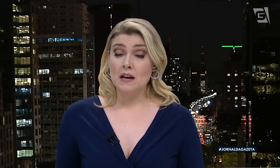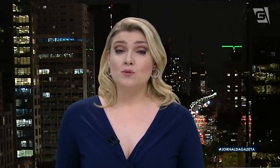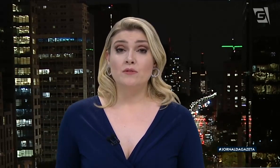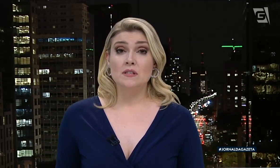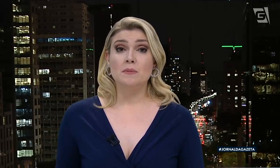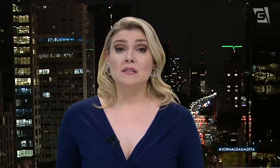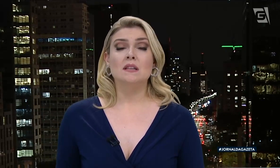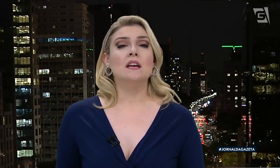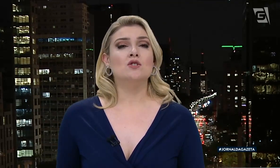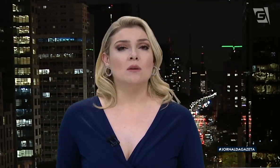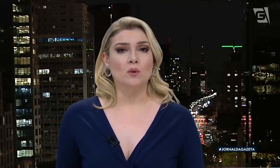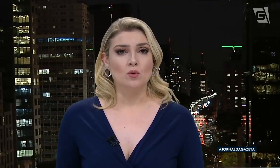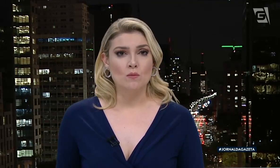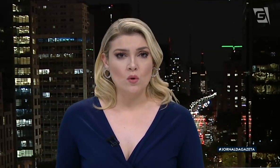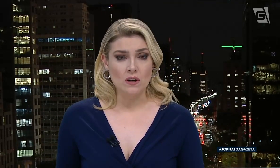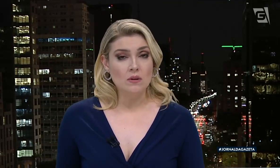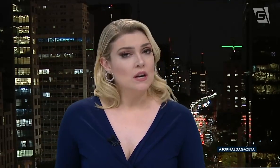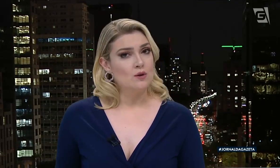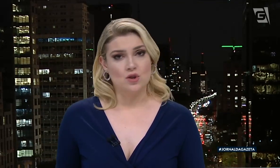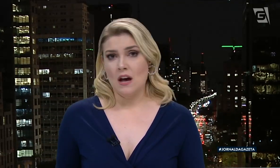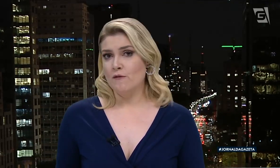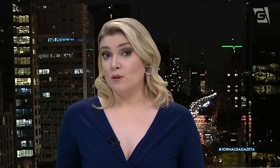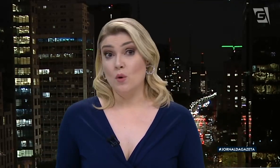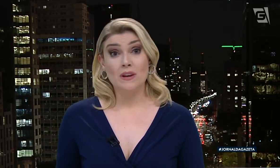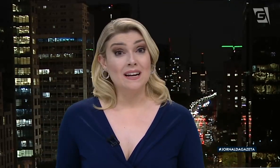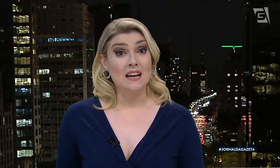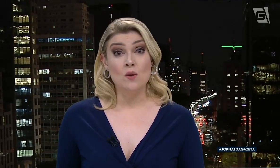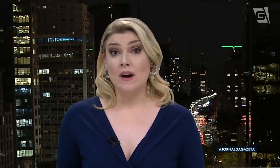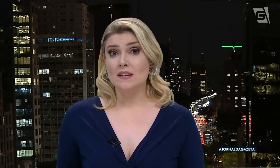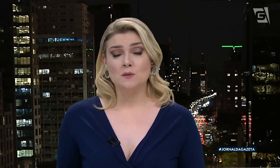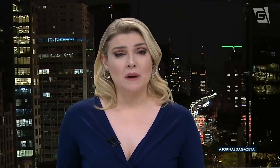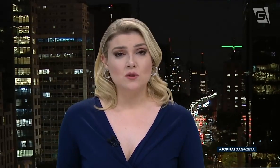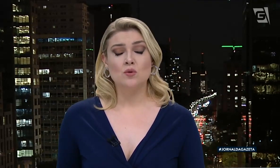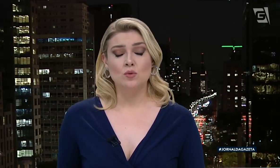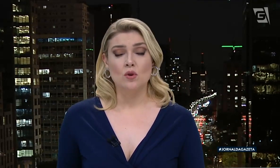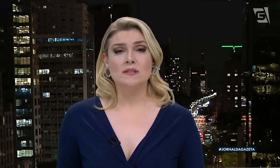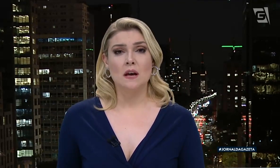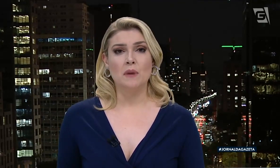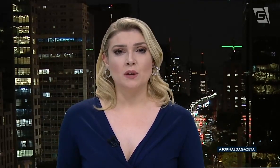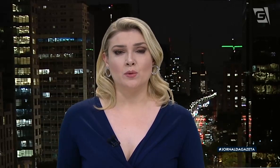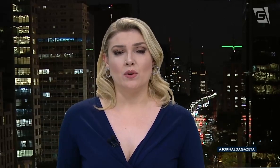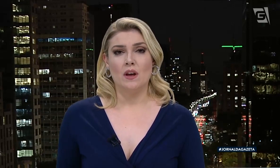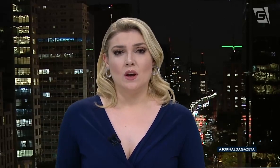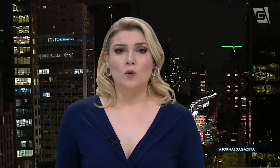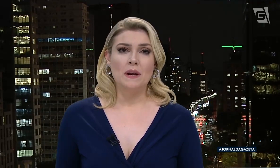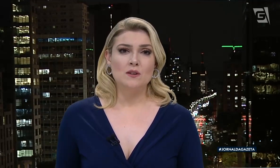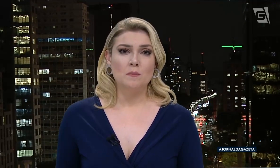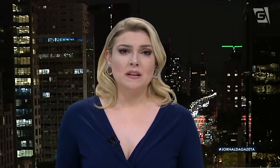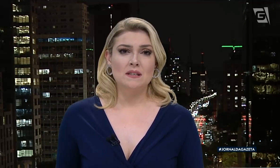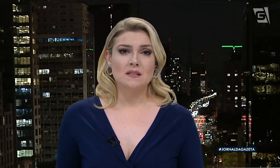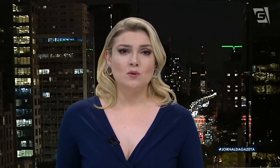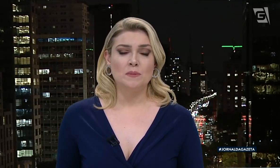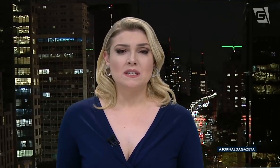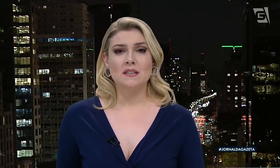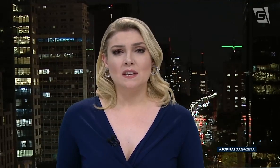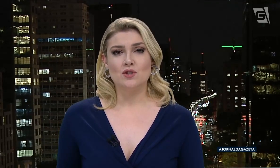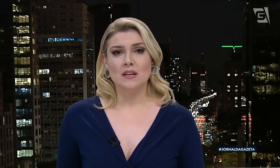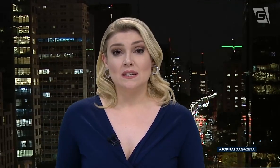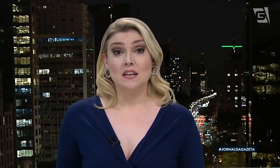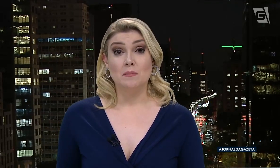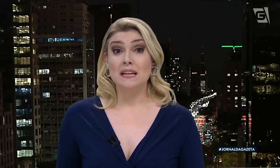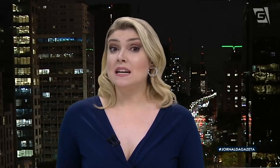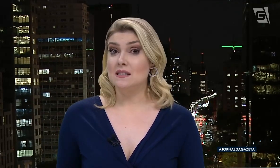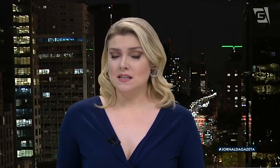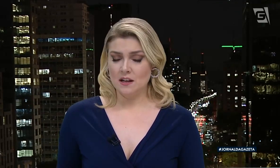duas horas mas o vice-presidente Hamilton Mourão já afirmou que não há espaço no orçamento o prazo para